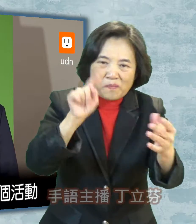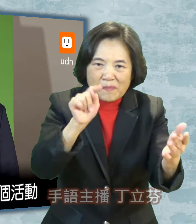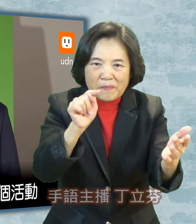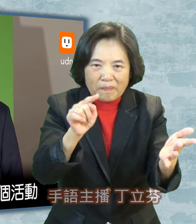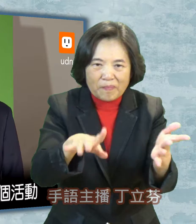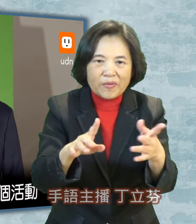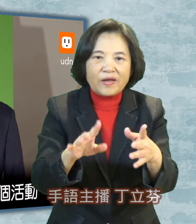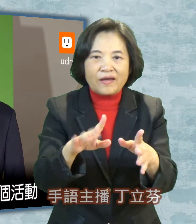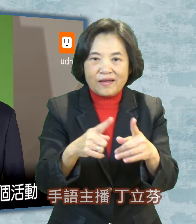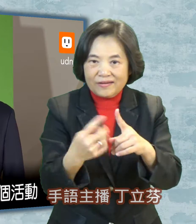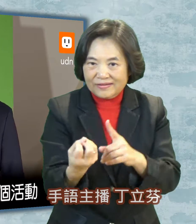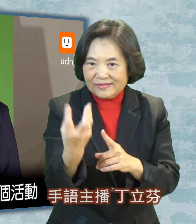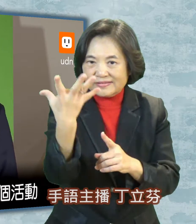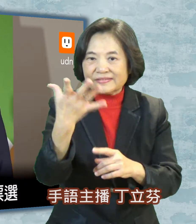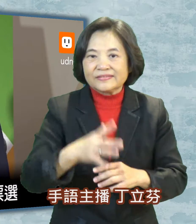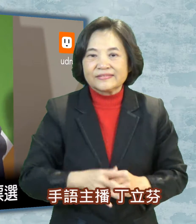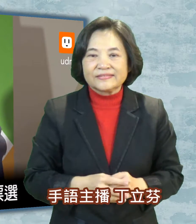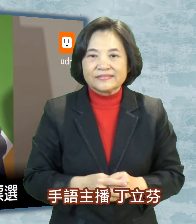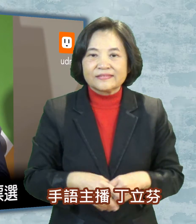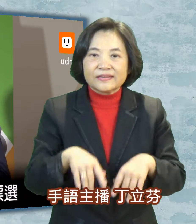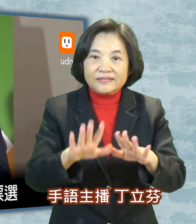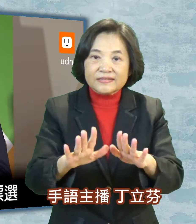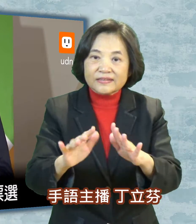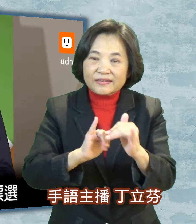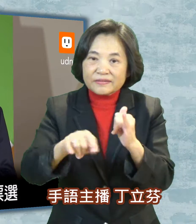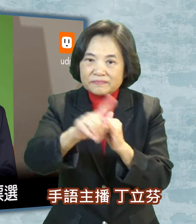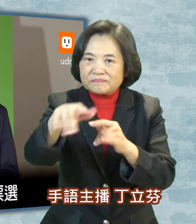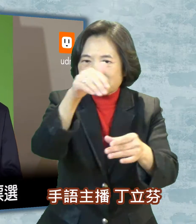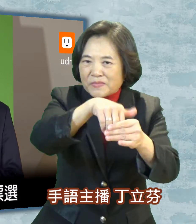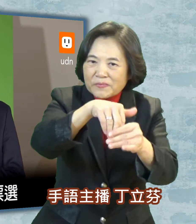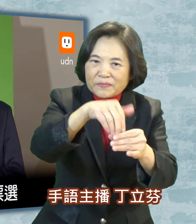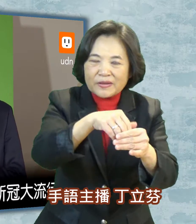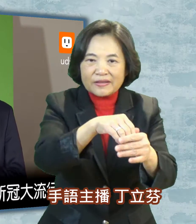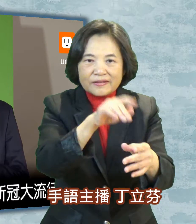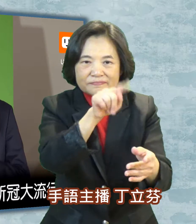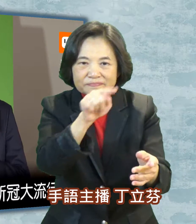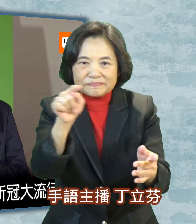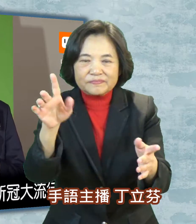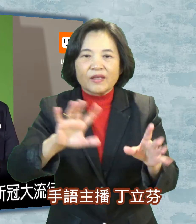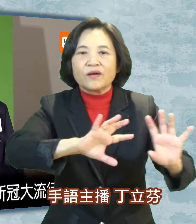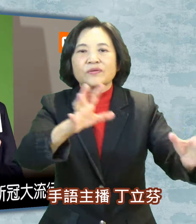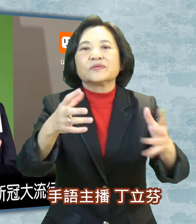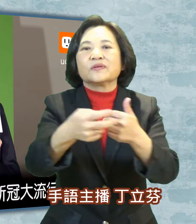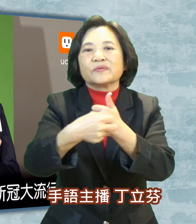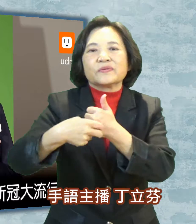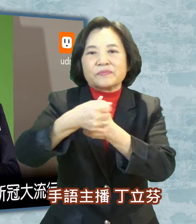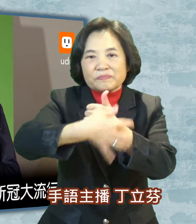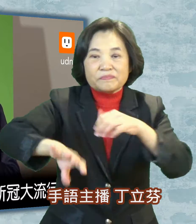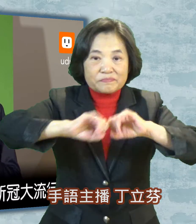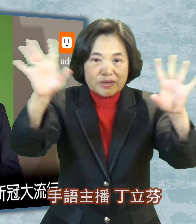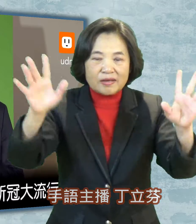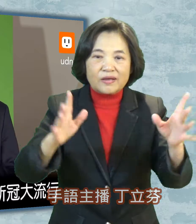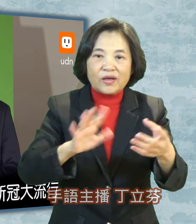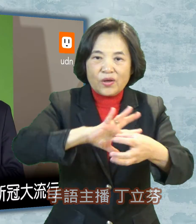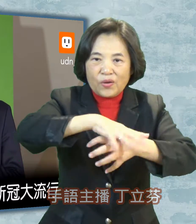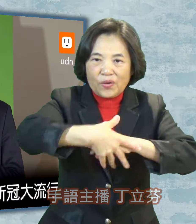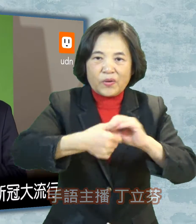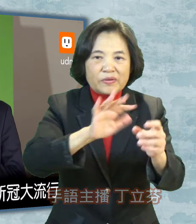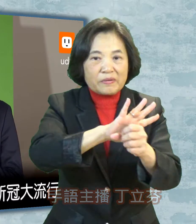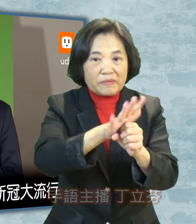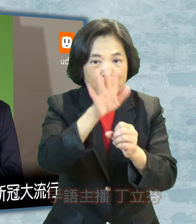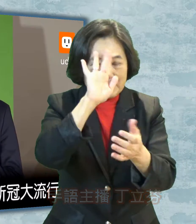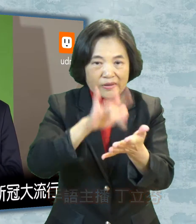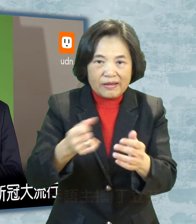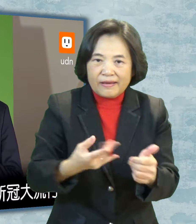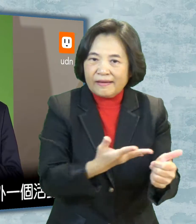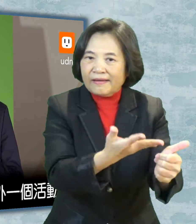来参加这个活动啊。那今年经由民众的票选，选出了世卫组织宣布全球新冠大